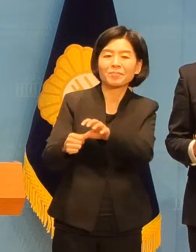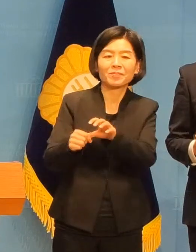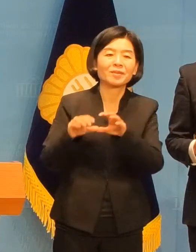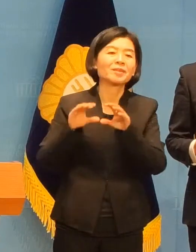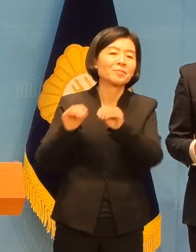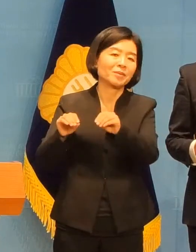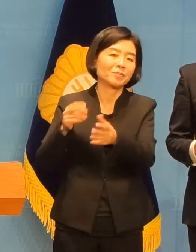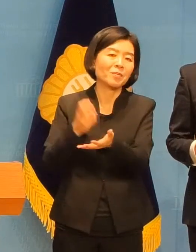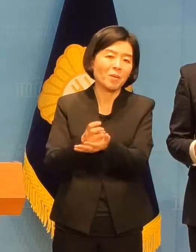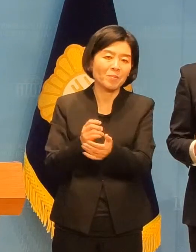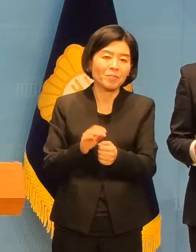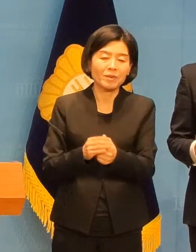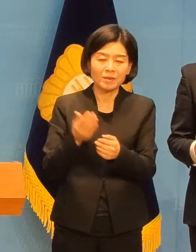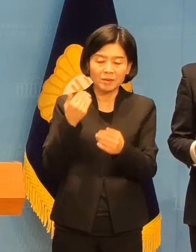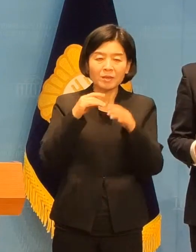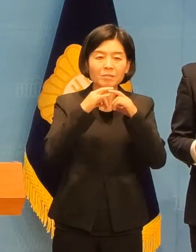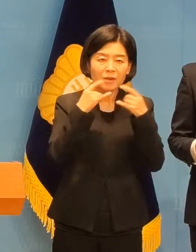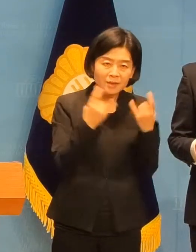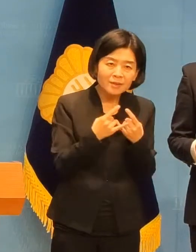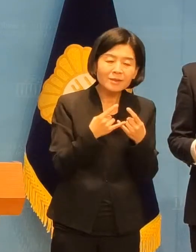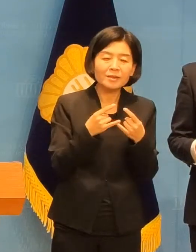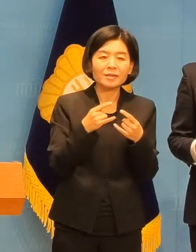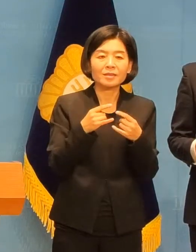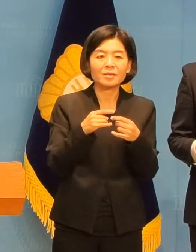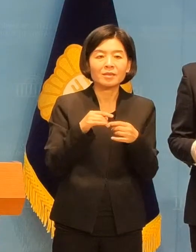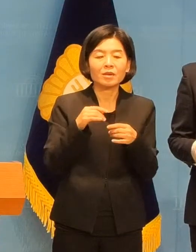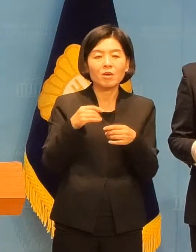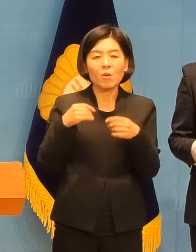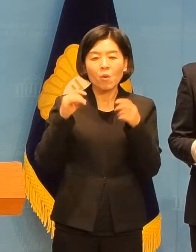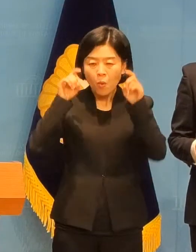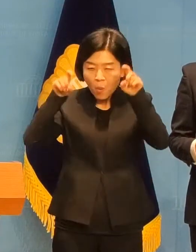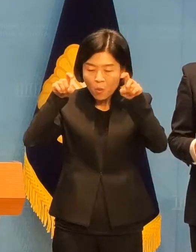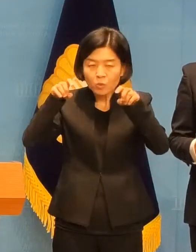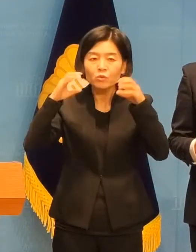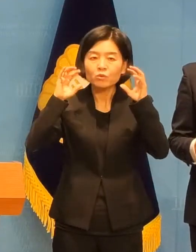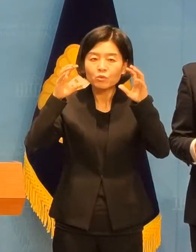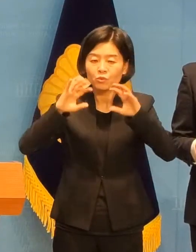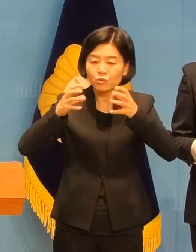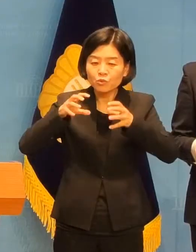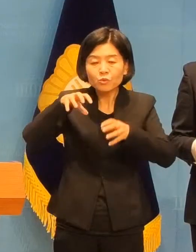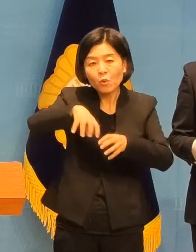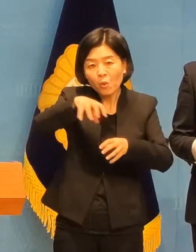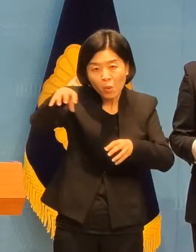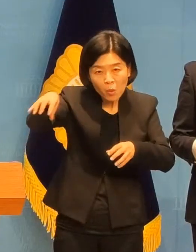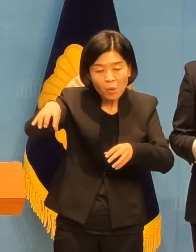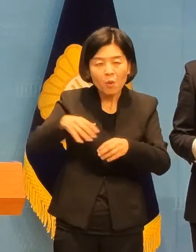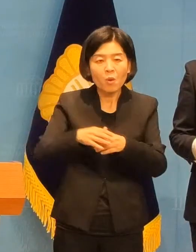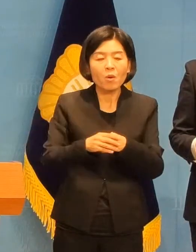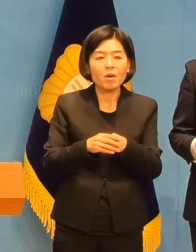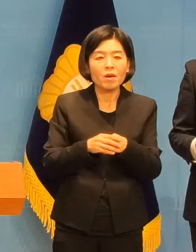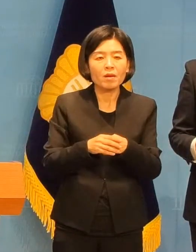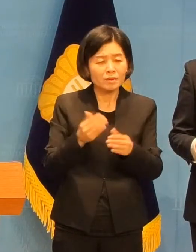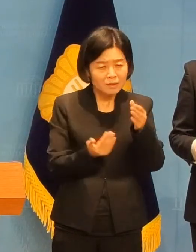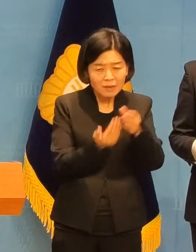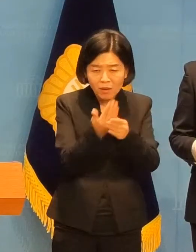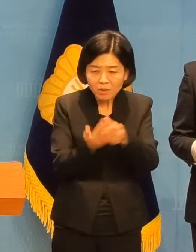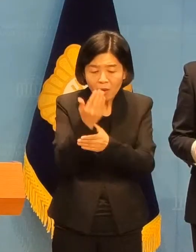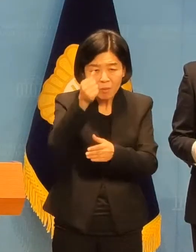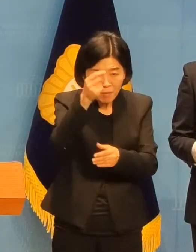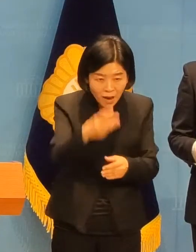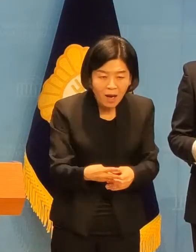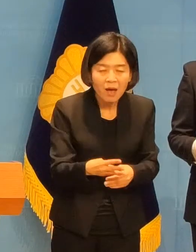이미 프랑스 파리, 스페인 마드리드, 호주 멜버른 등 주요 도시들은 잇따른 사고와 시민 불편을